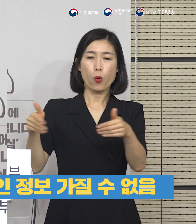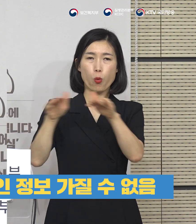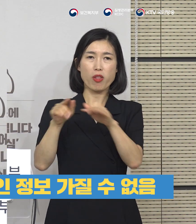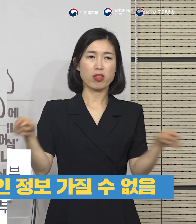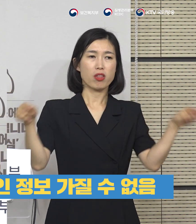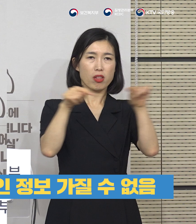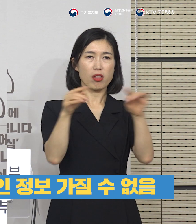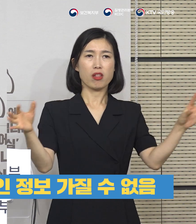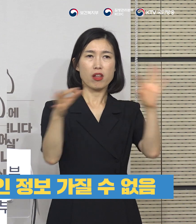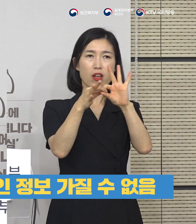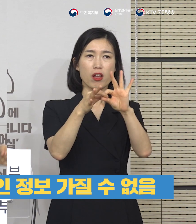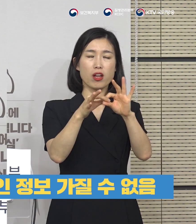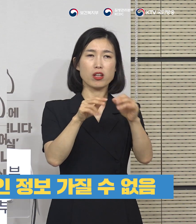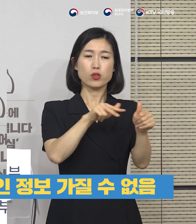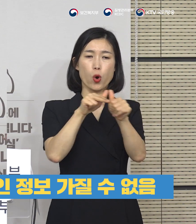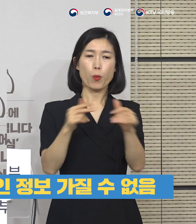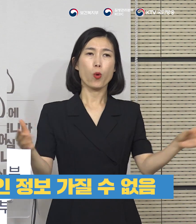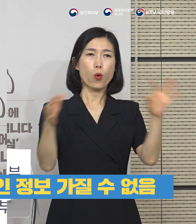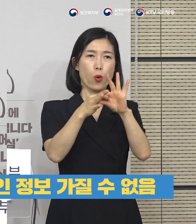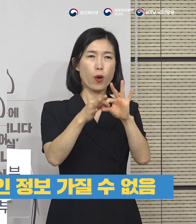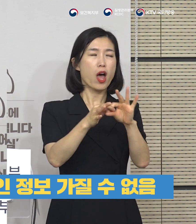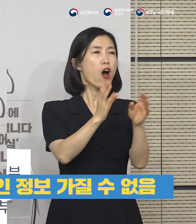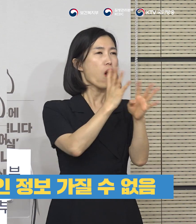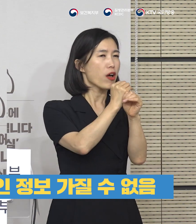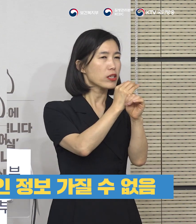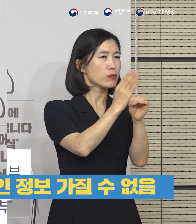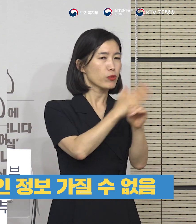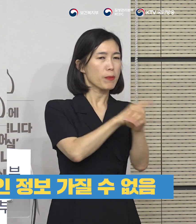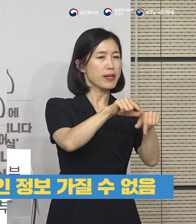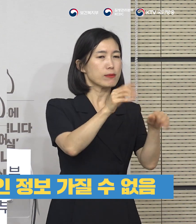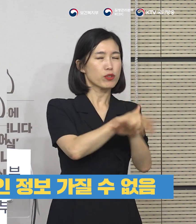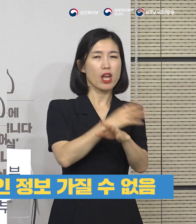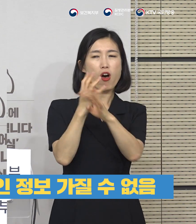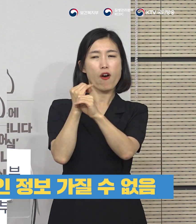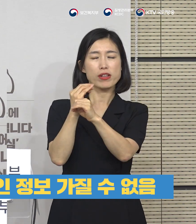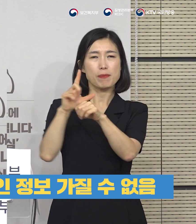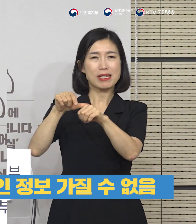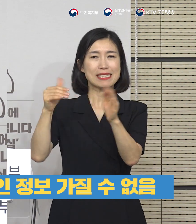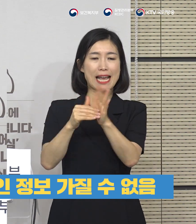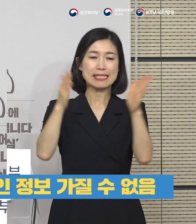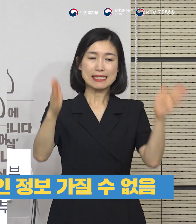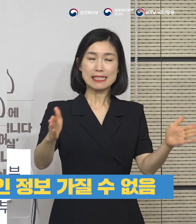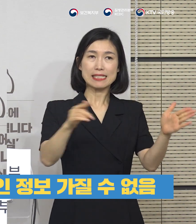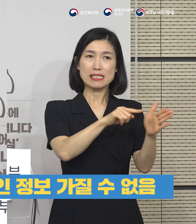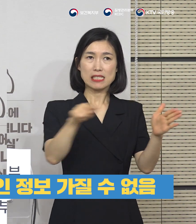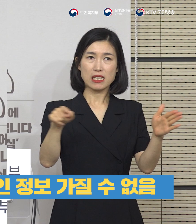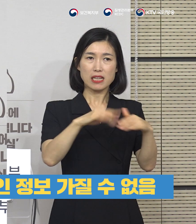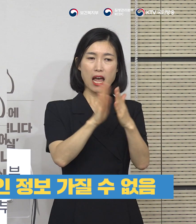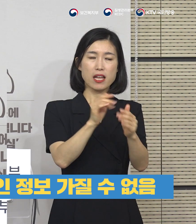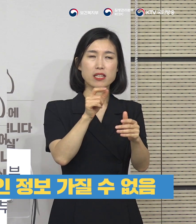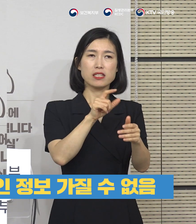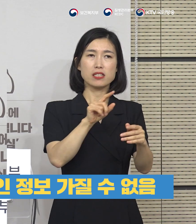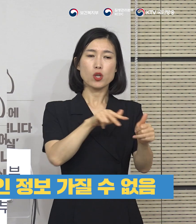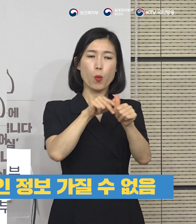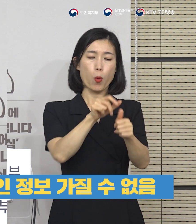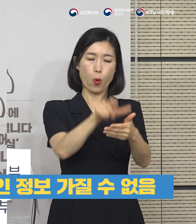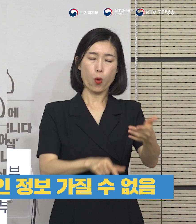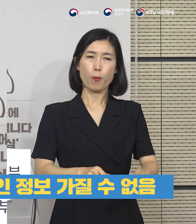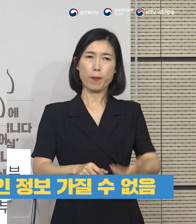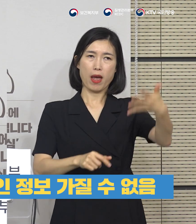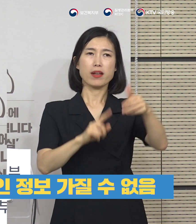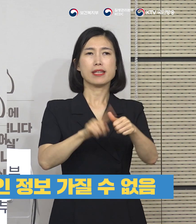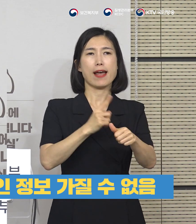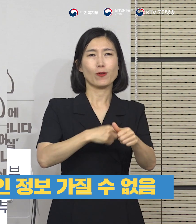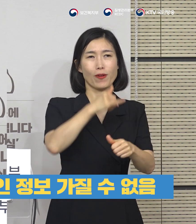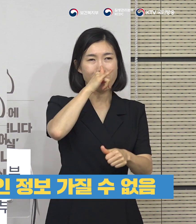두 가지 정보가 동시에 결합돼서 몇 날 며칠 몇 시에 이 특정인이 그 시설을 방문했는지를 확인을